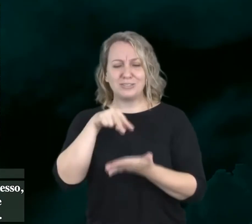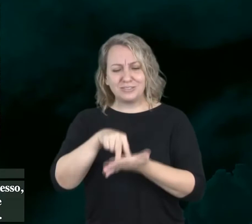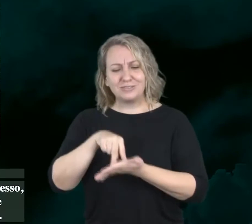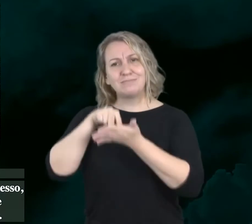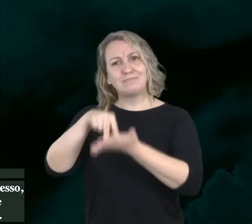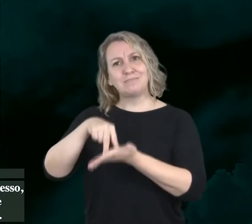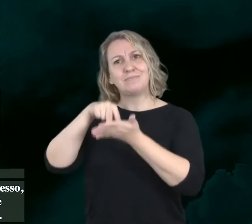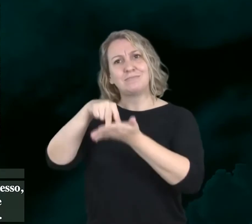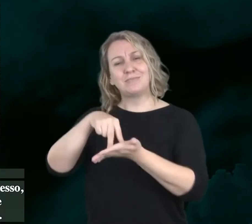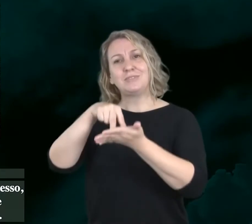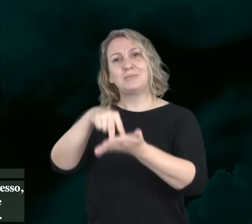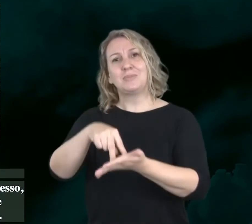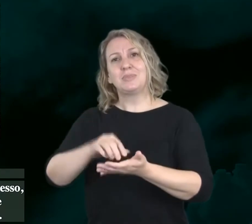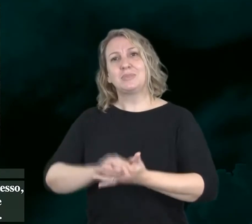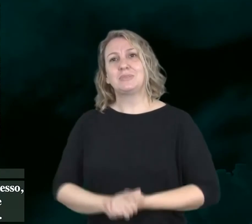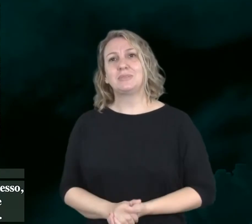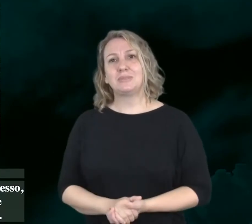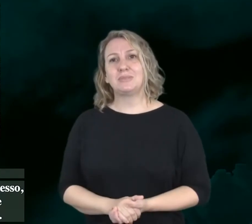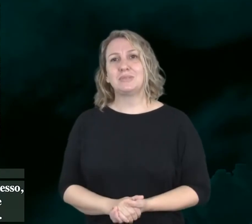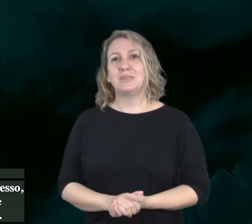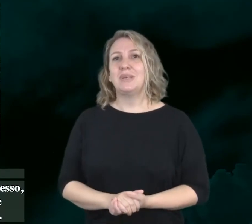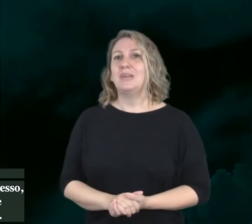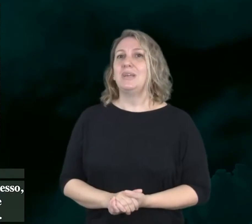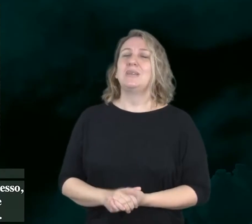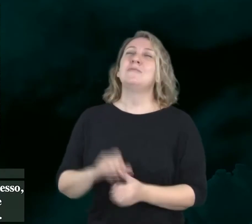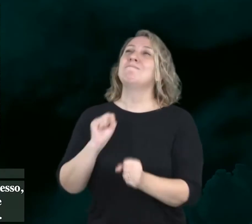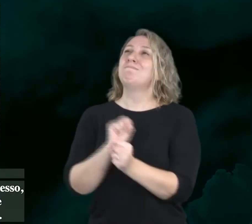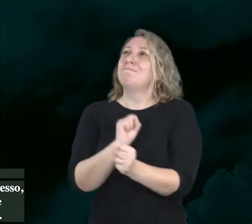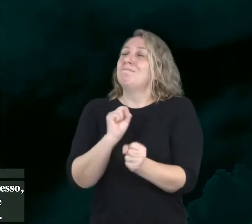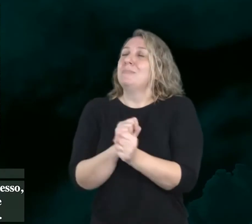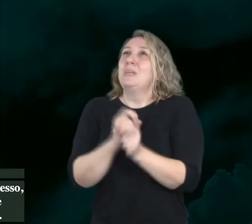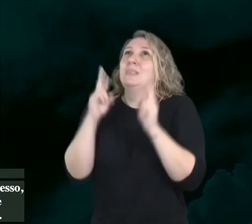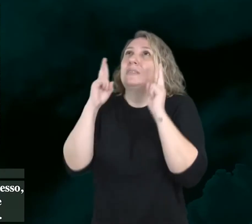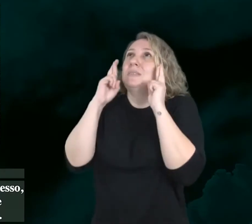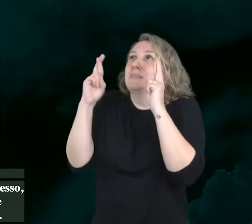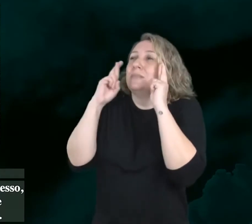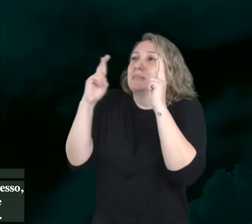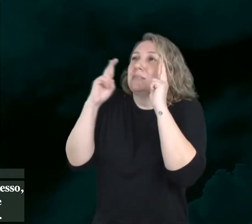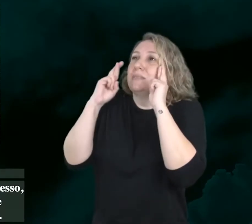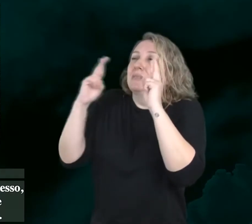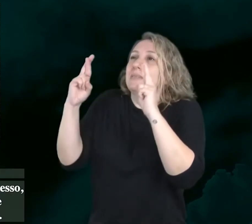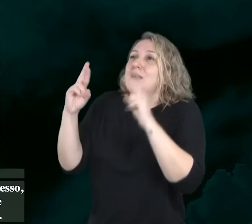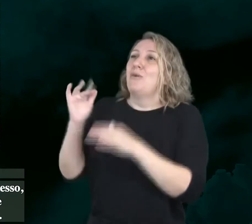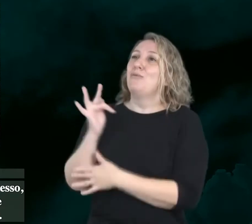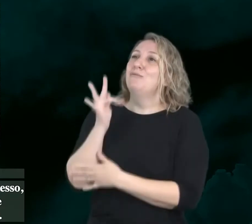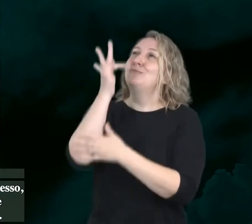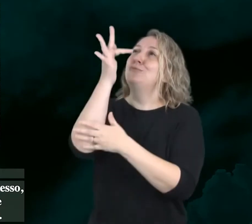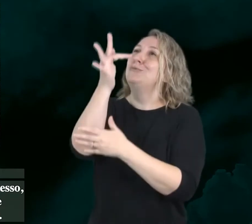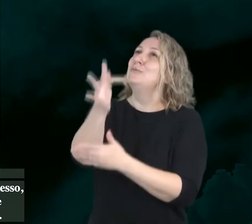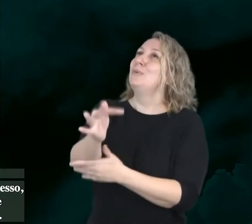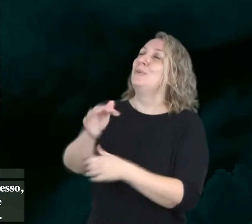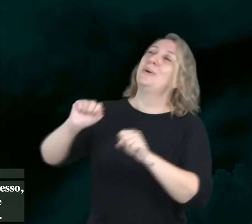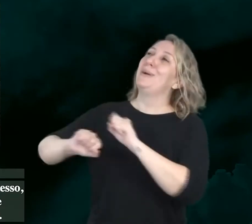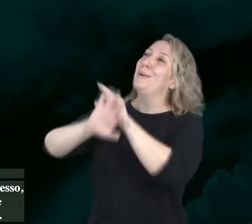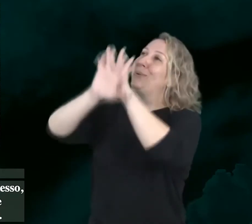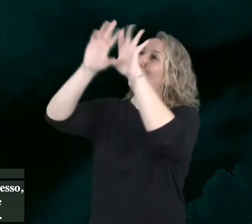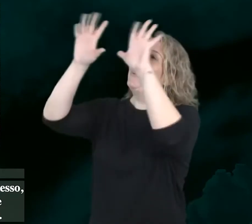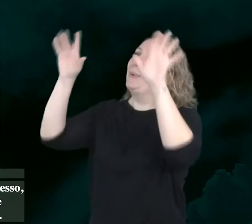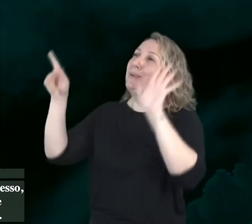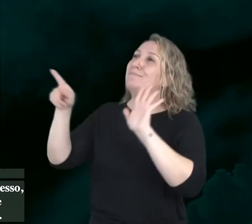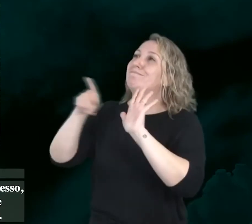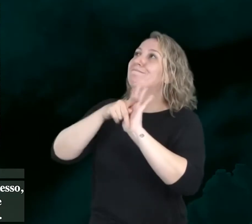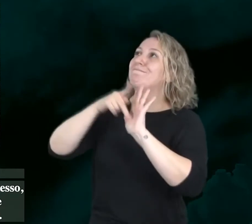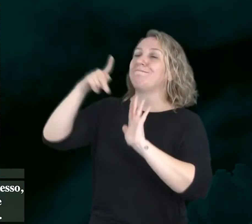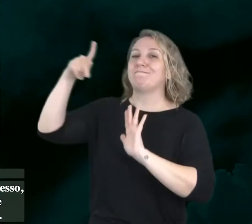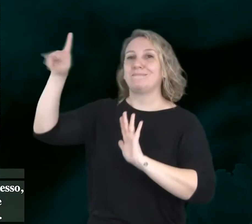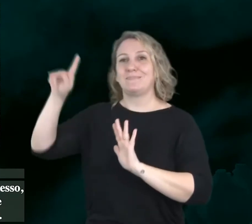E gloriamo-nos na esperança da glória de Deus. Então, essa é a nossa glória. Pela fé,